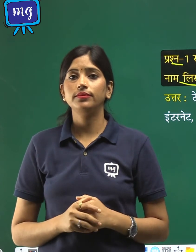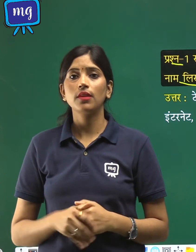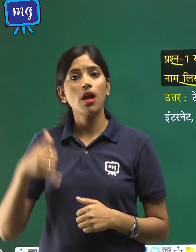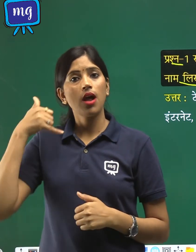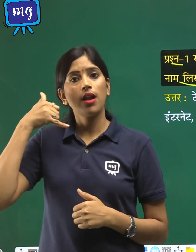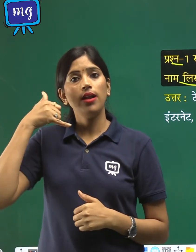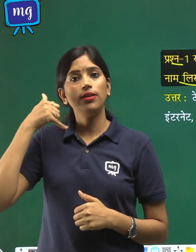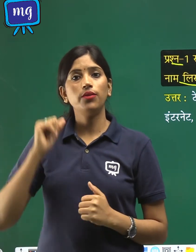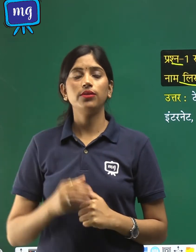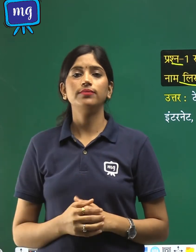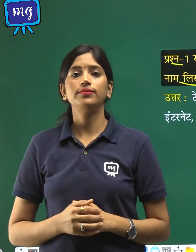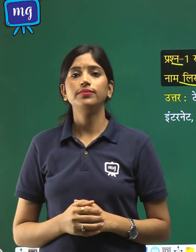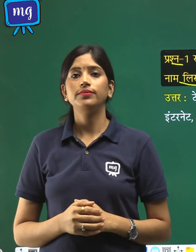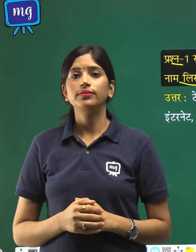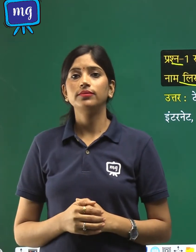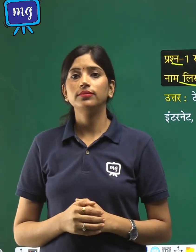टेलीफोन,